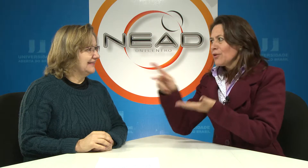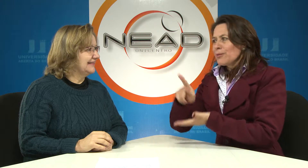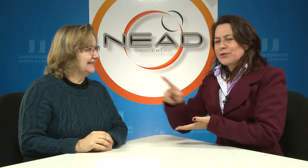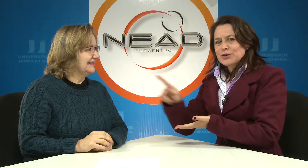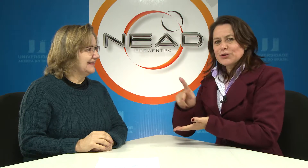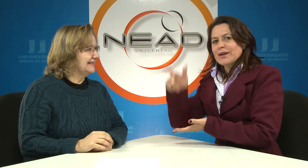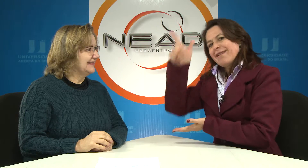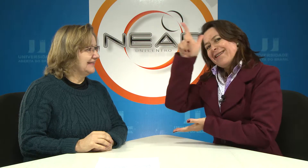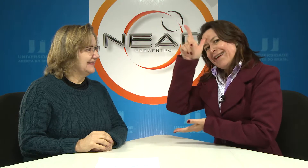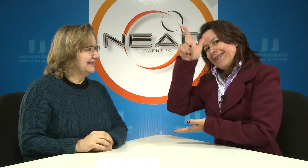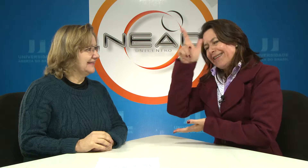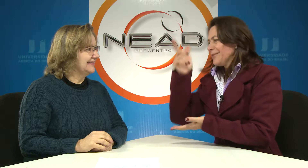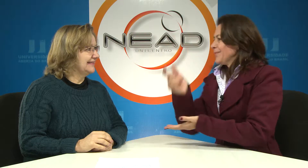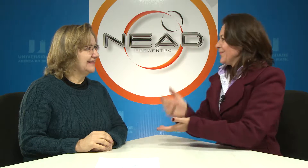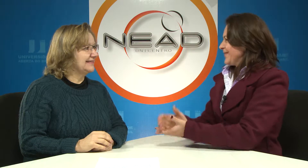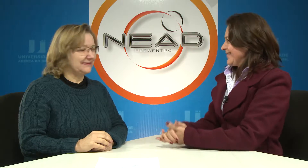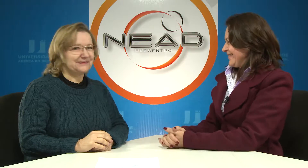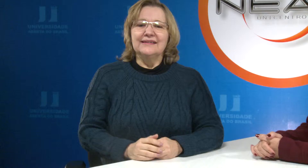com a professora Irene.